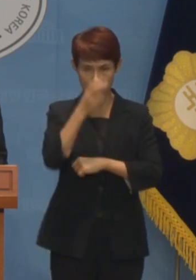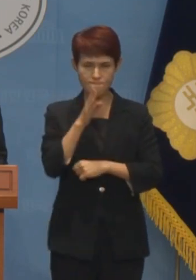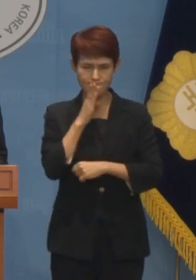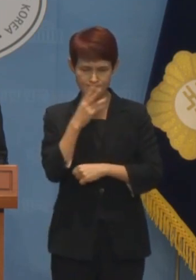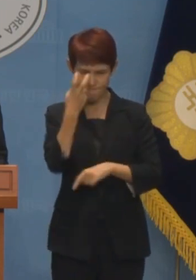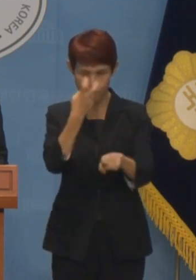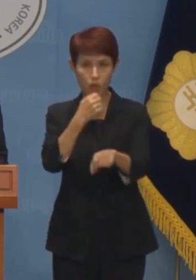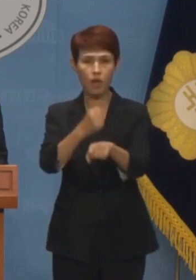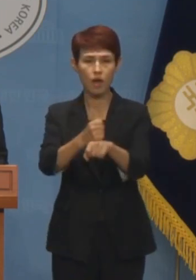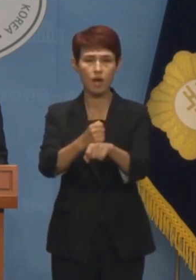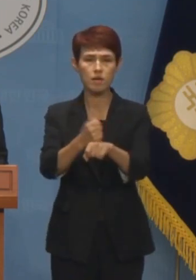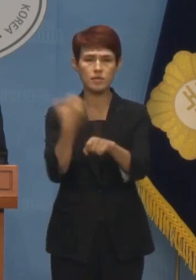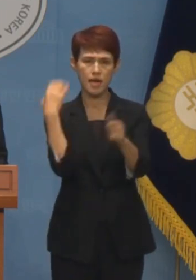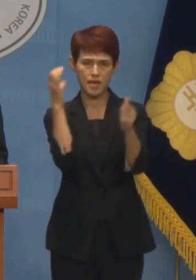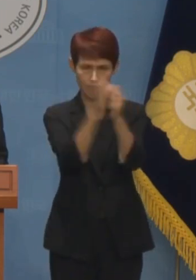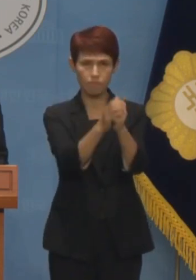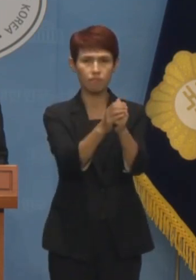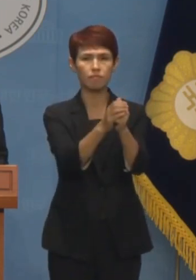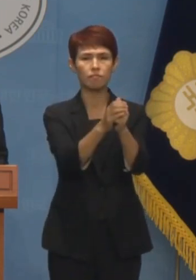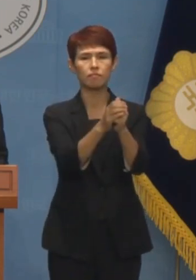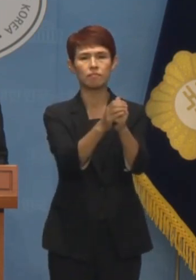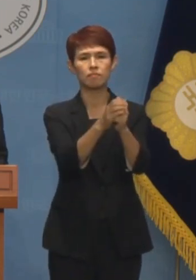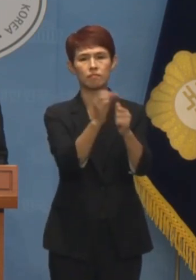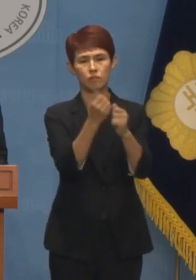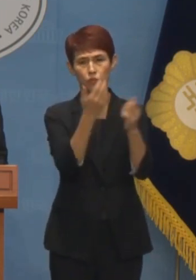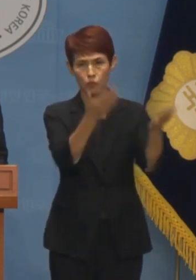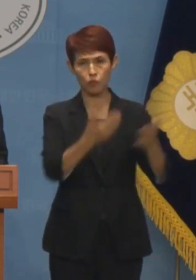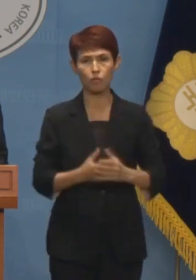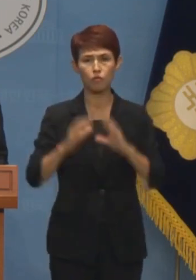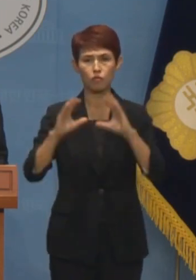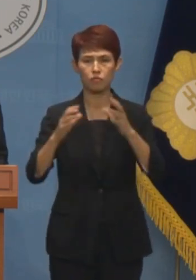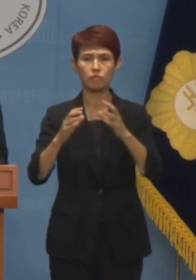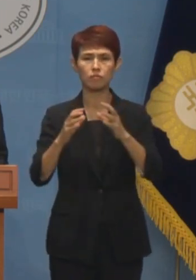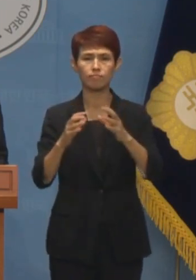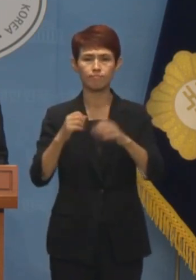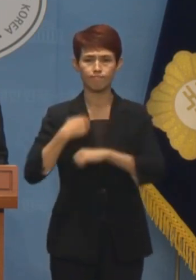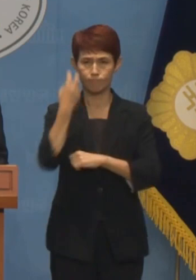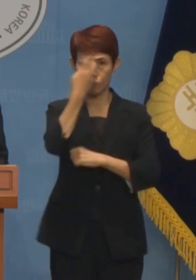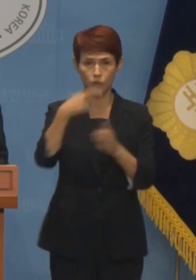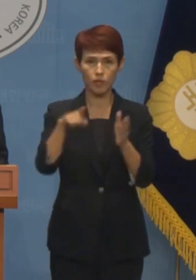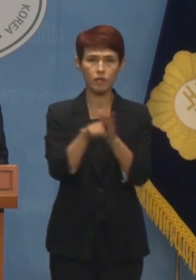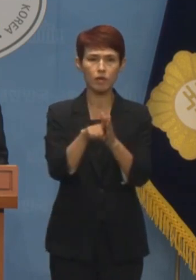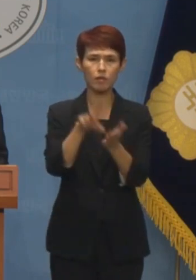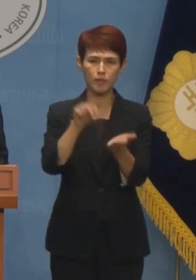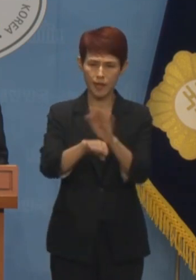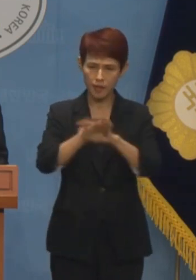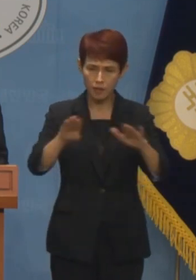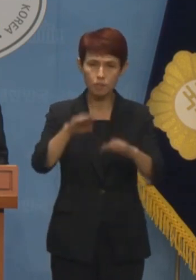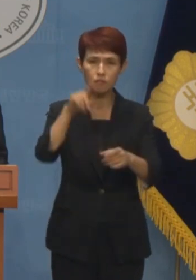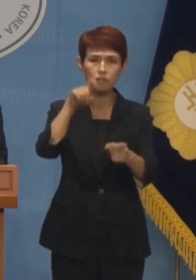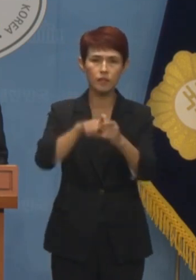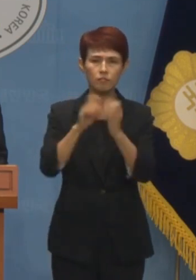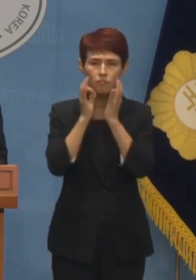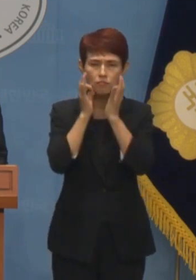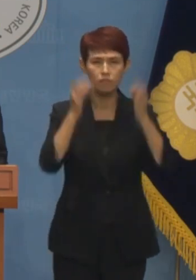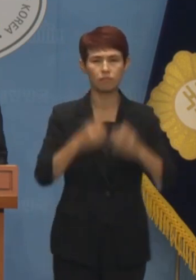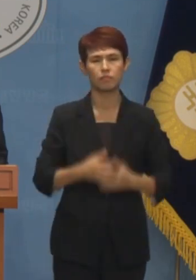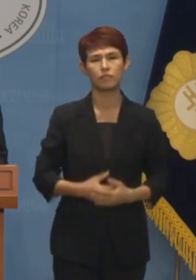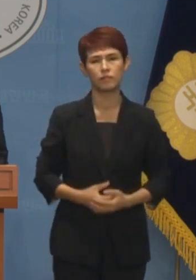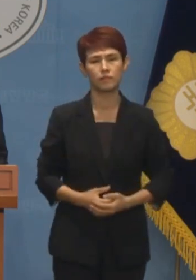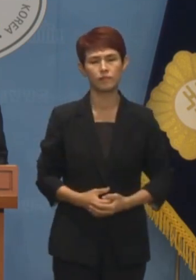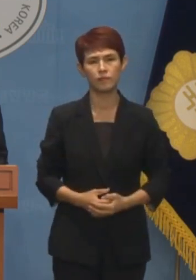묻고 국민의 안전과 국가의 안보를 위해 근본적인 대책을 마련하는데 온 힘을